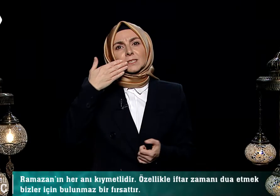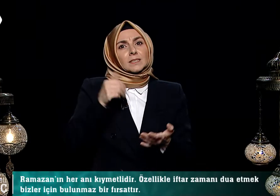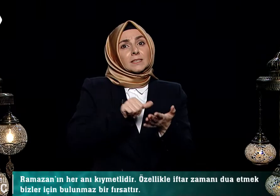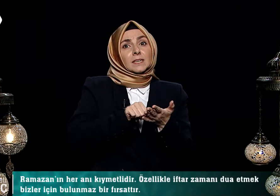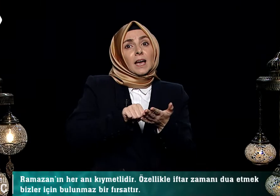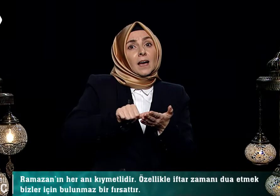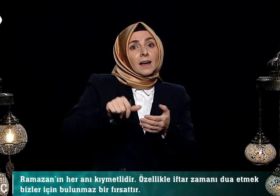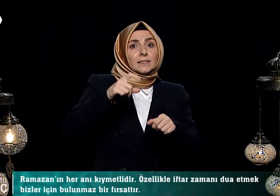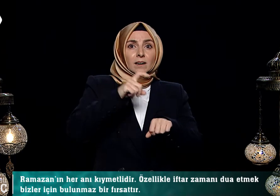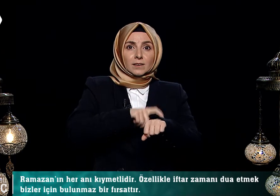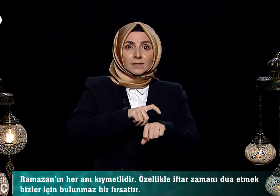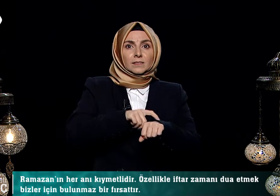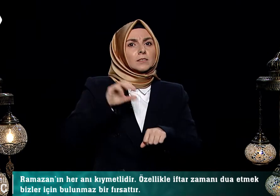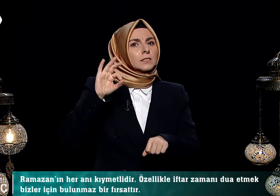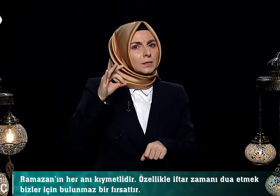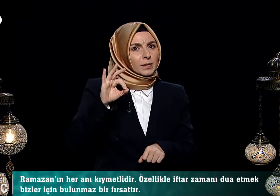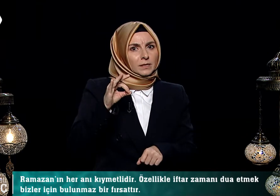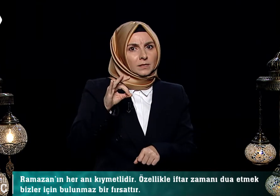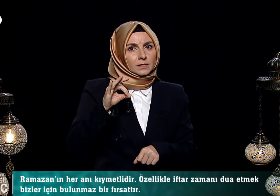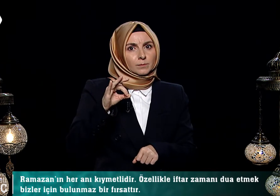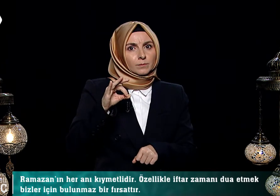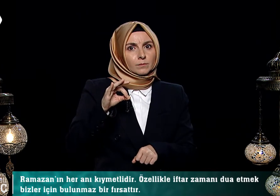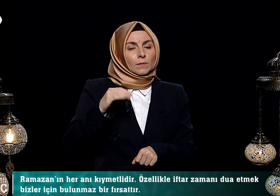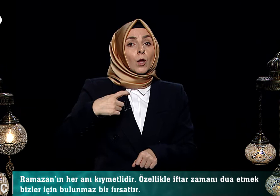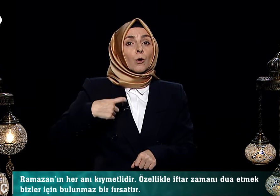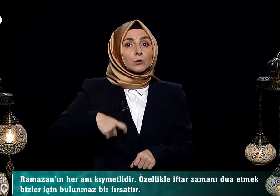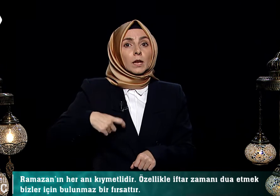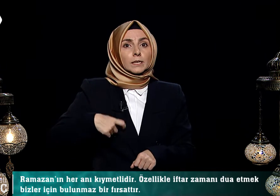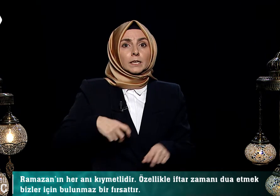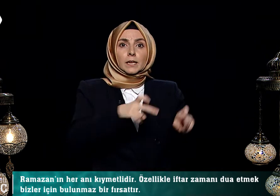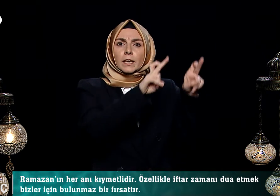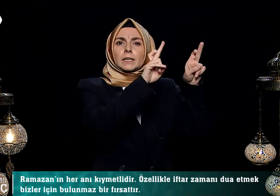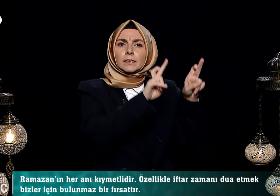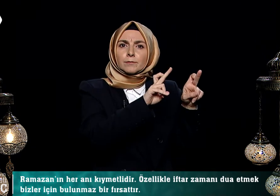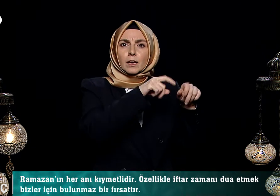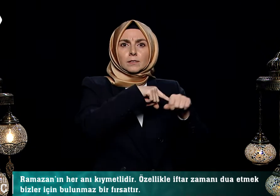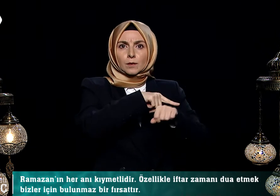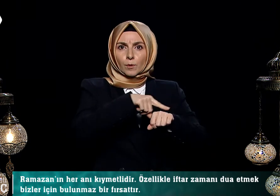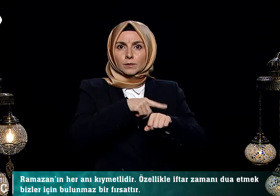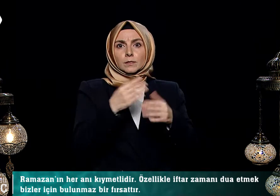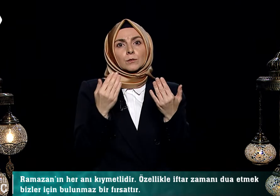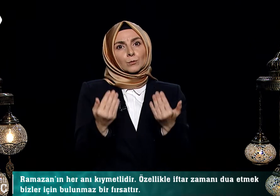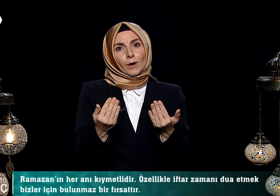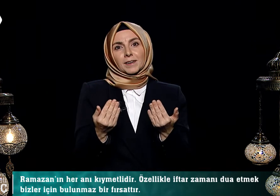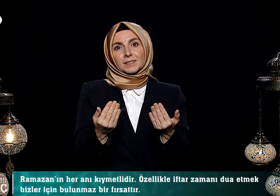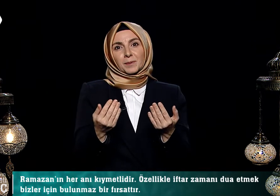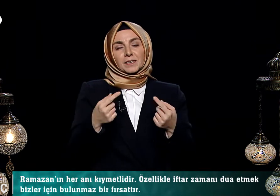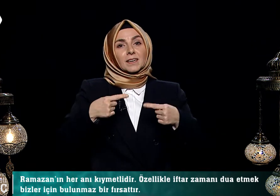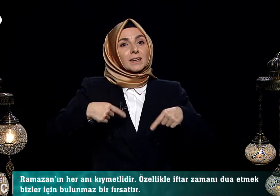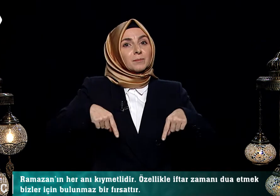Ramazan'ın her anı kıymetlidir. Özellikle iftar zamanı dua etmek